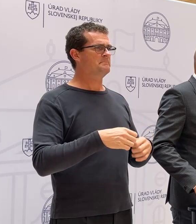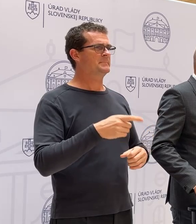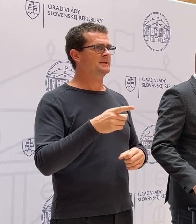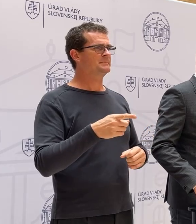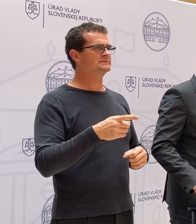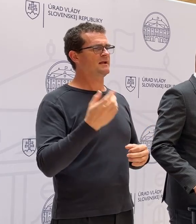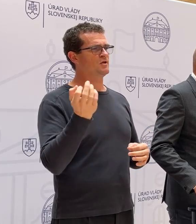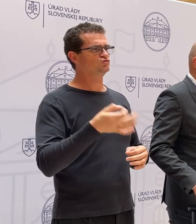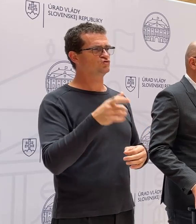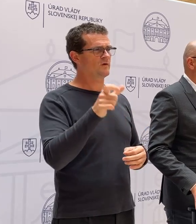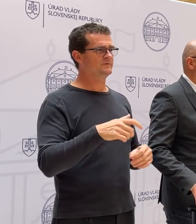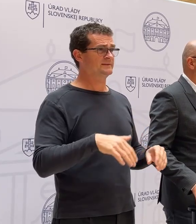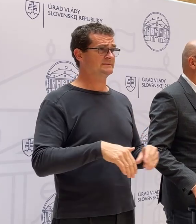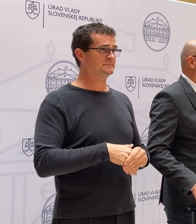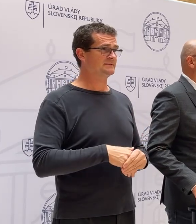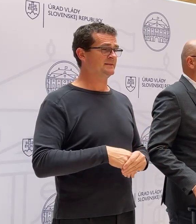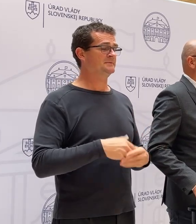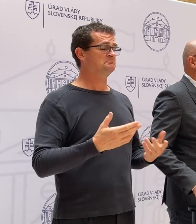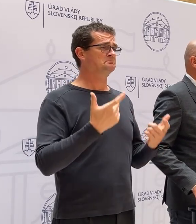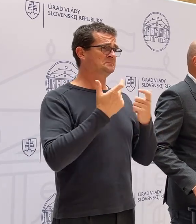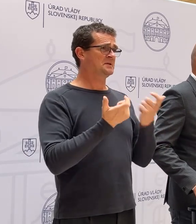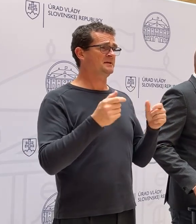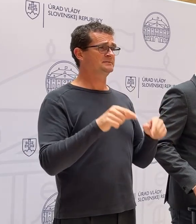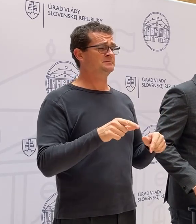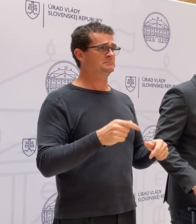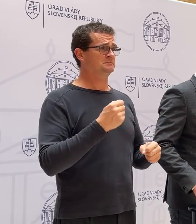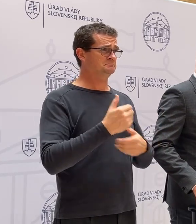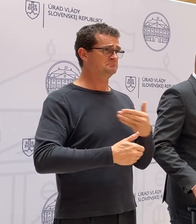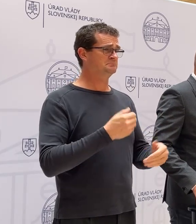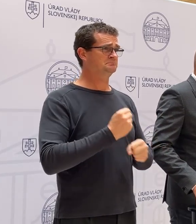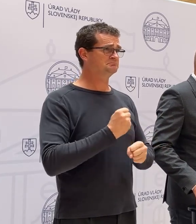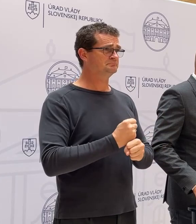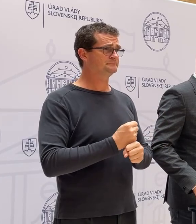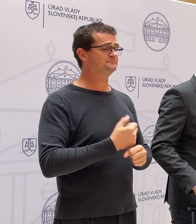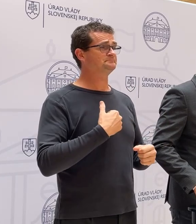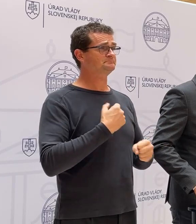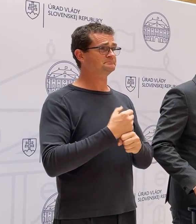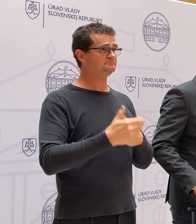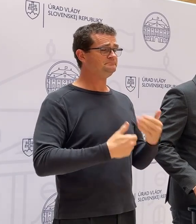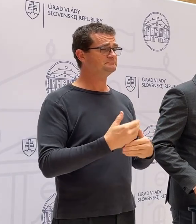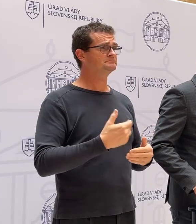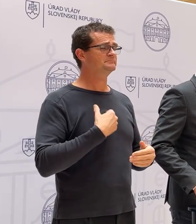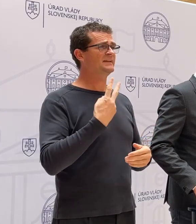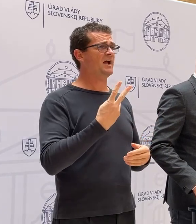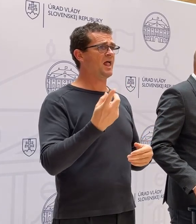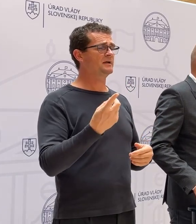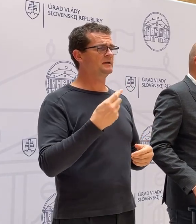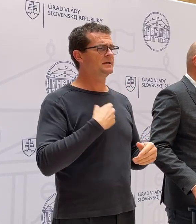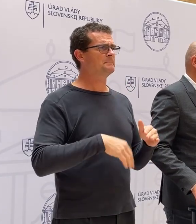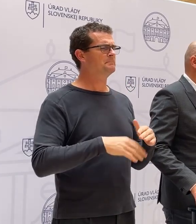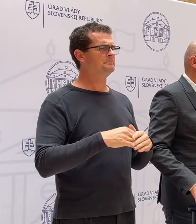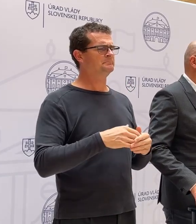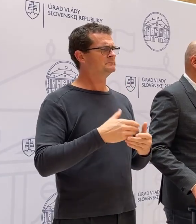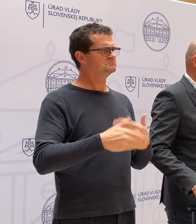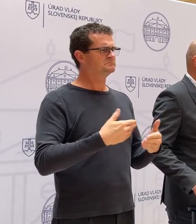priemyselne zdatných zamestnancov. Čiže samozrejme na tomto sa robí. A robíme na tom, ako na tých Valalikoch, robíme maximálnou